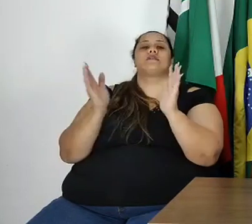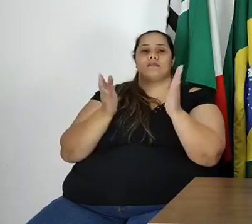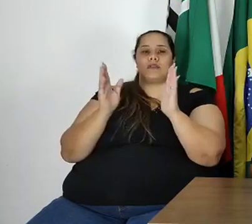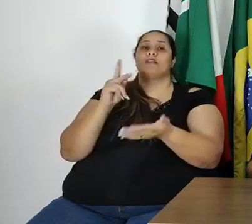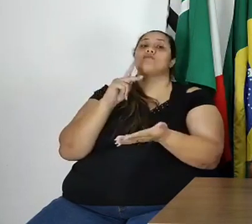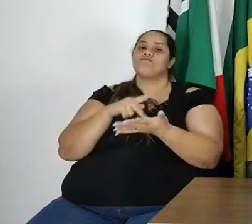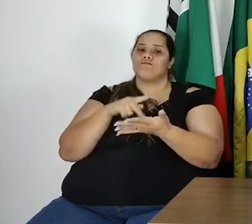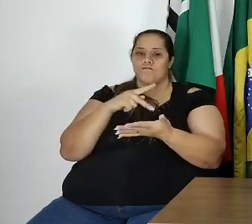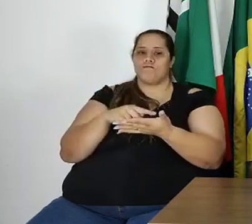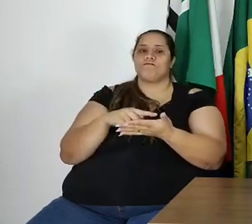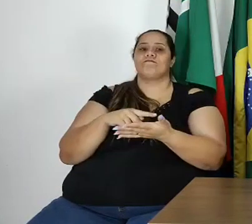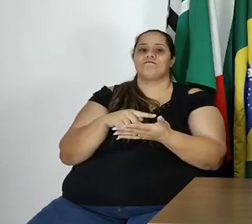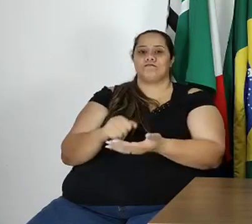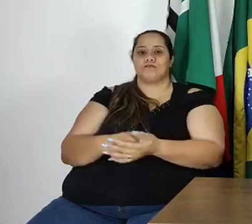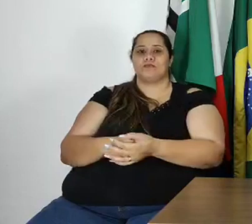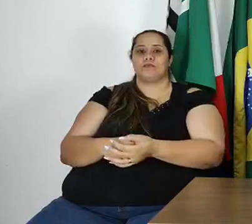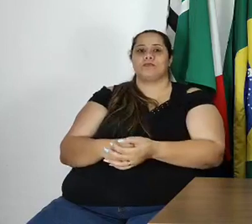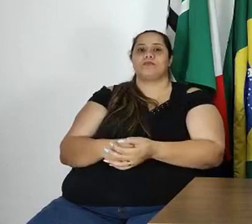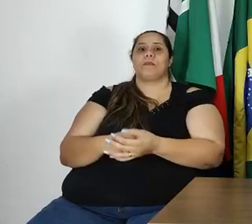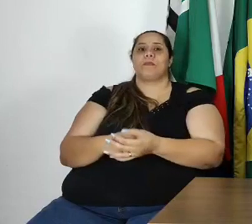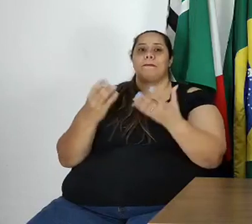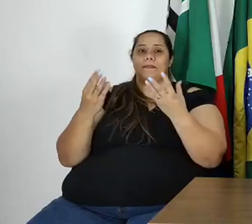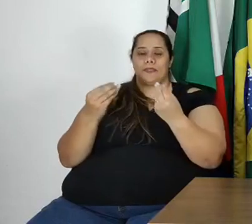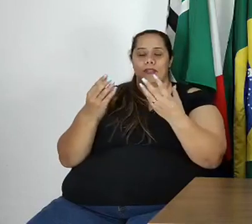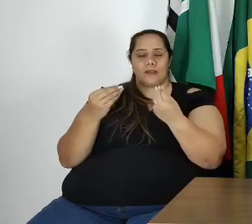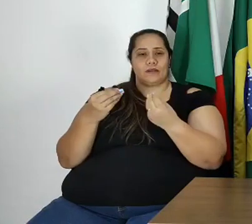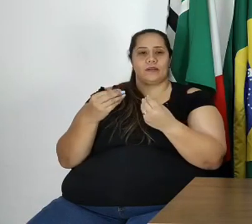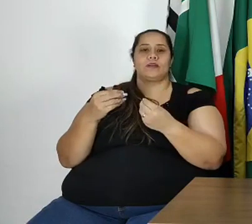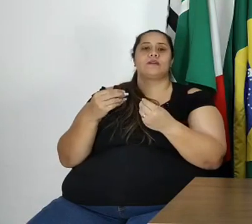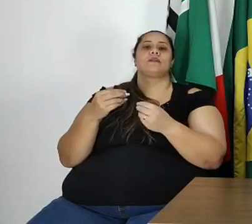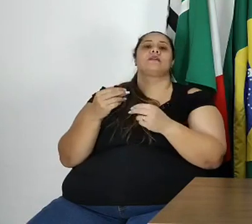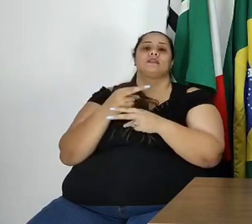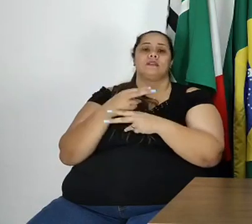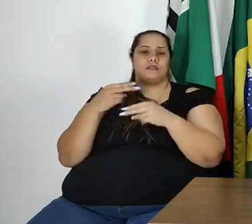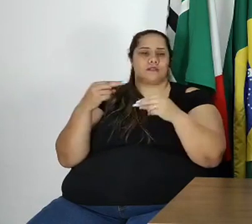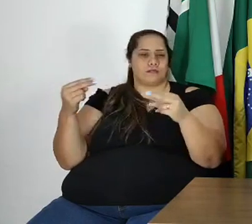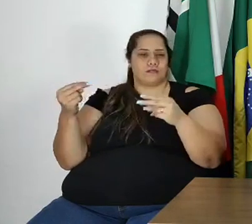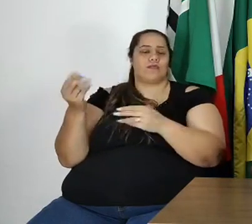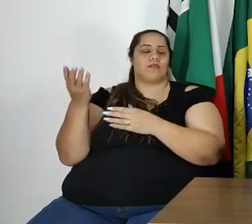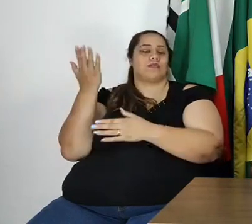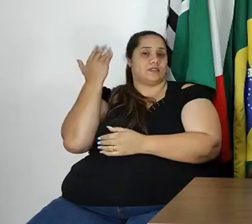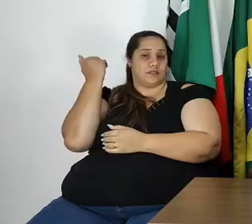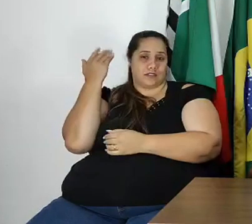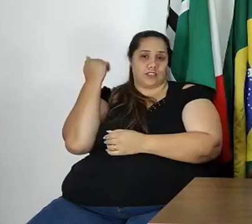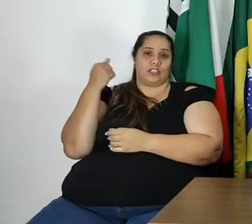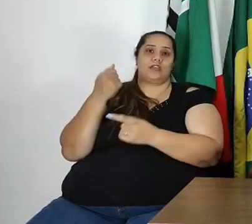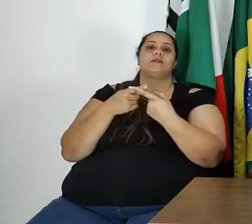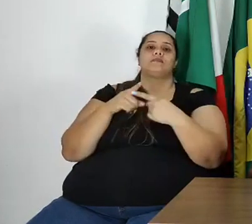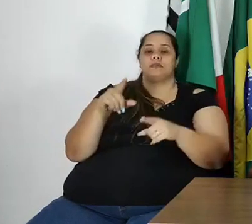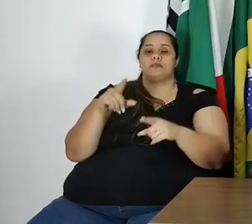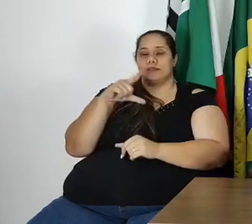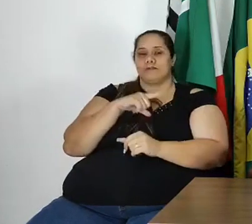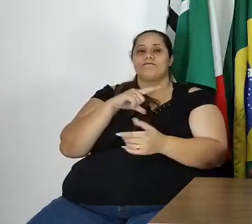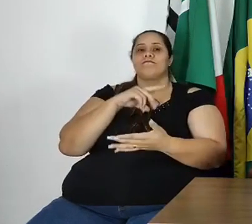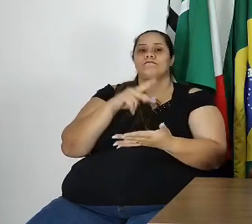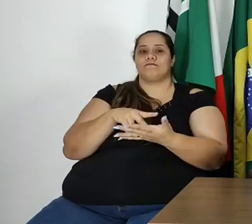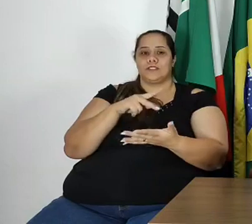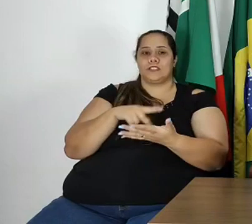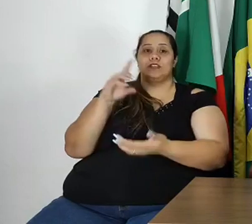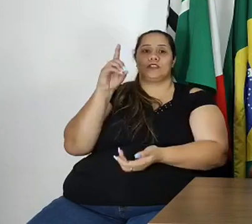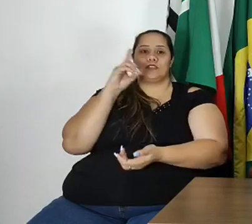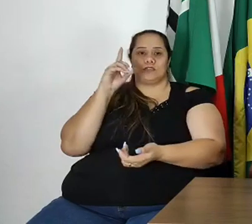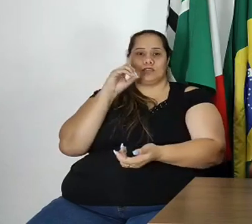antigo. Ele tem sim algumas coisas que é para lembrar o que aconteceu, mas o que nós lemos ali é muito